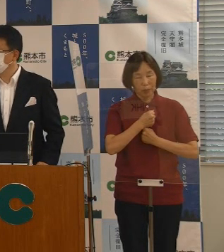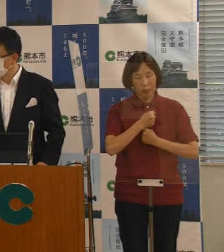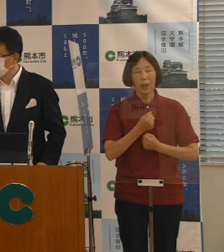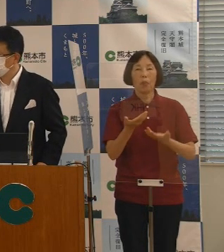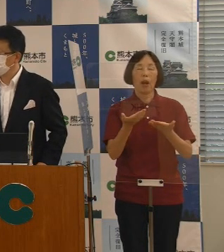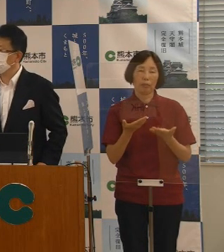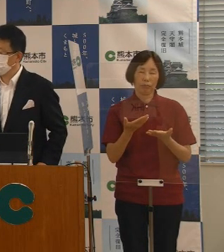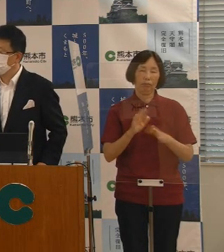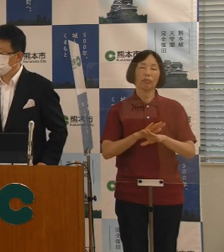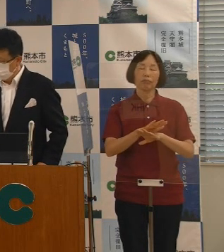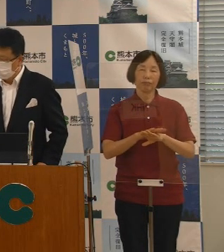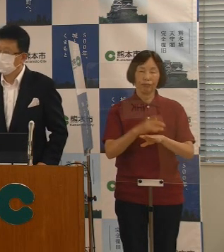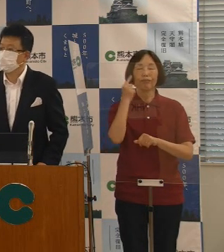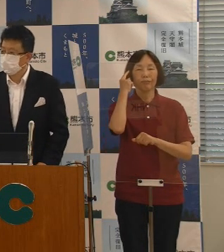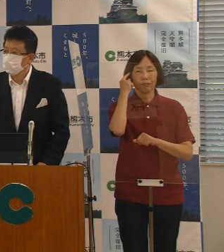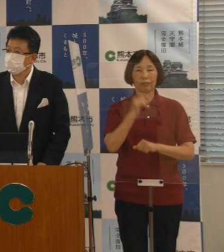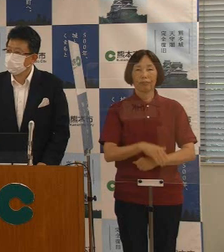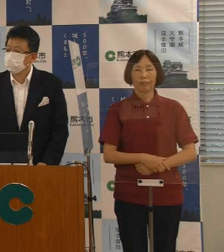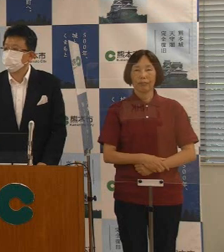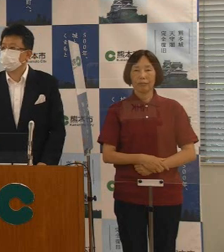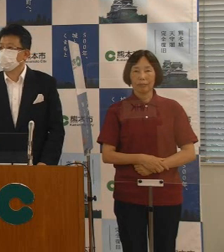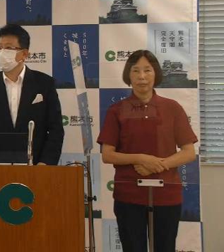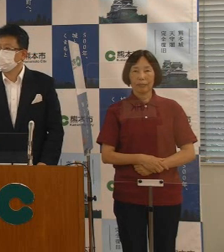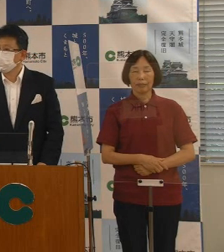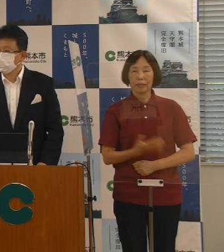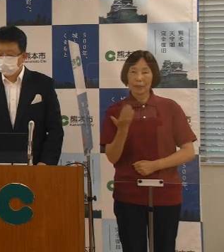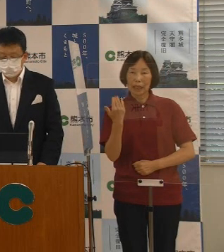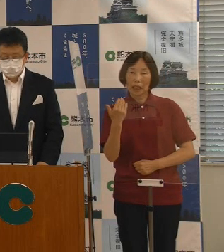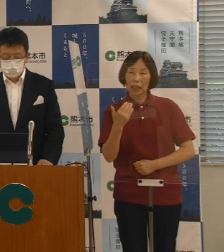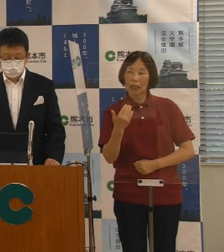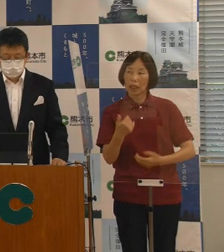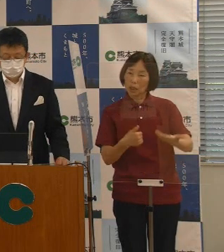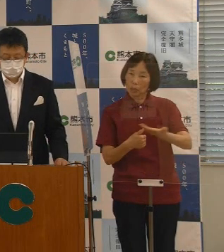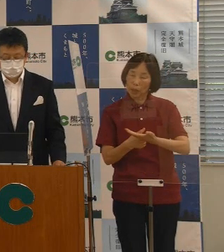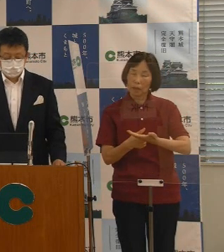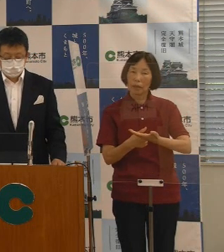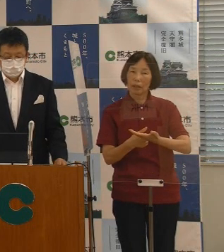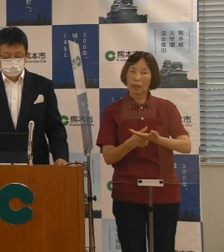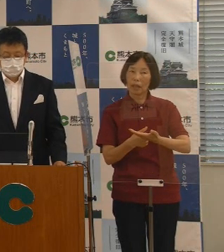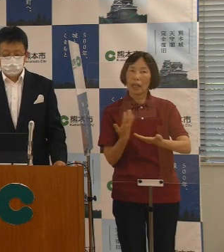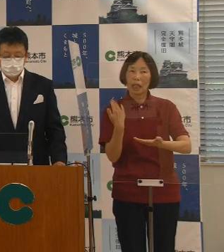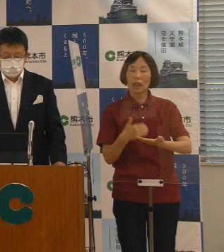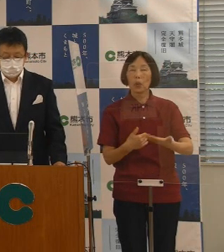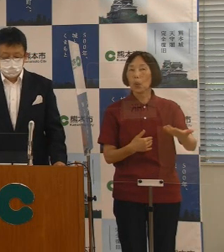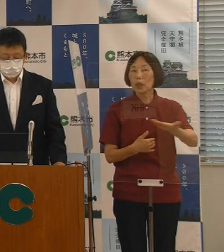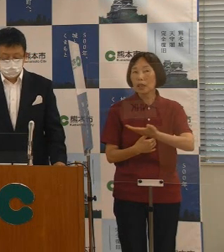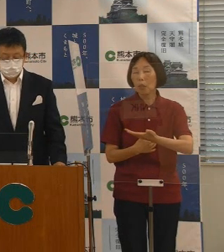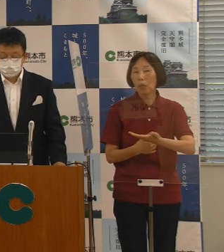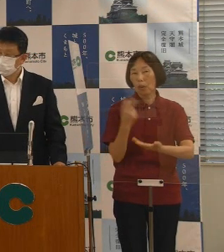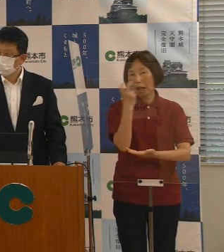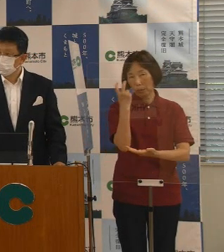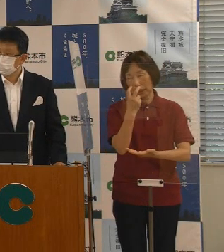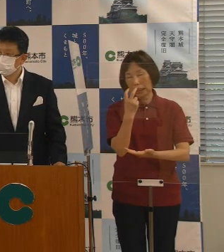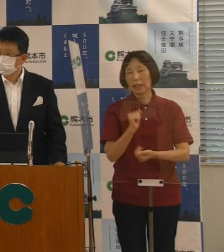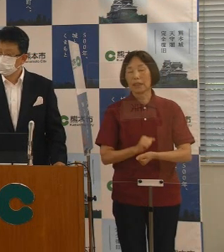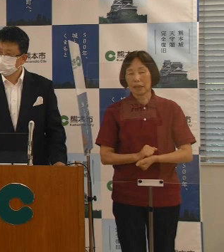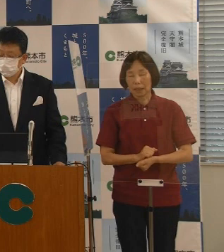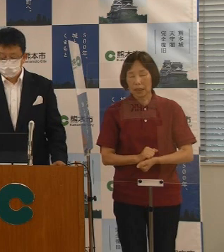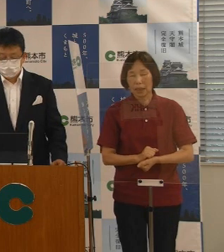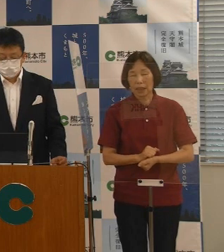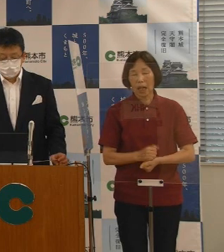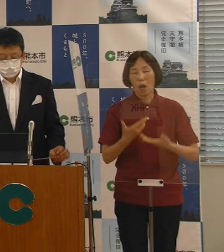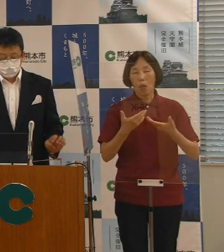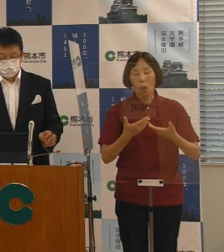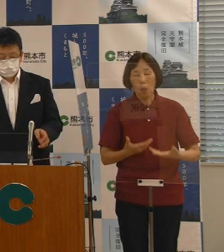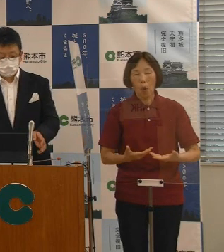要ではないかなというふうに思います。 先ほど理事さんからの質問の確認なんですけれども、重症化した人